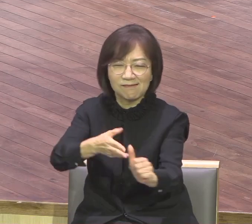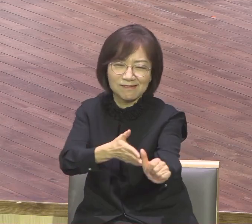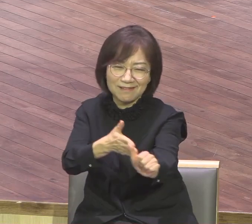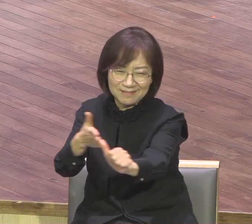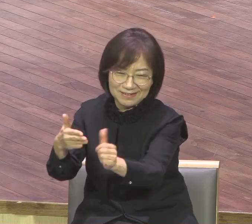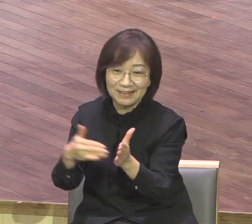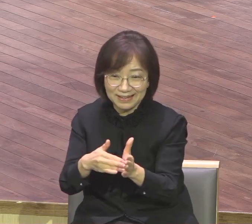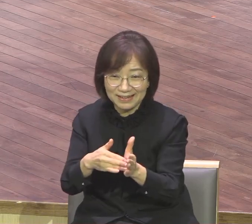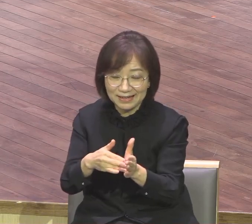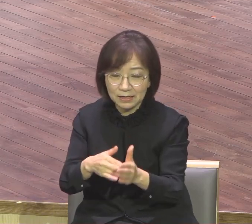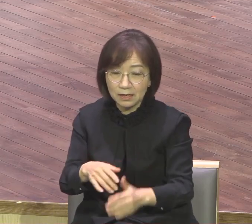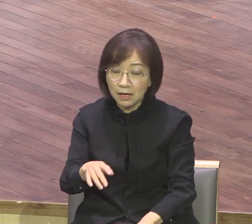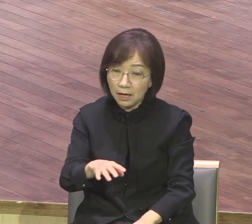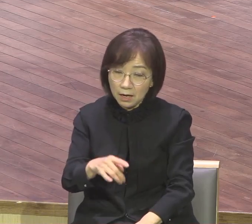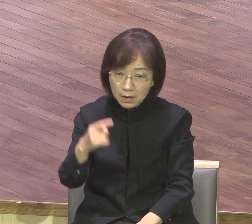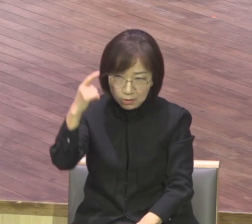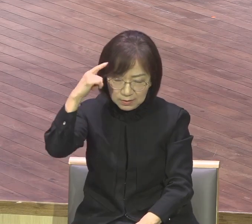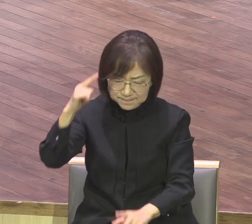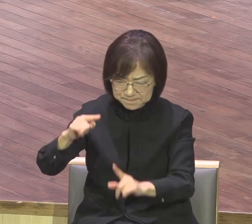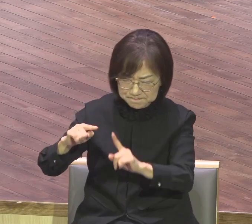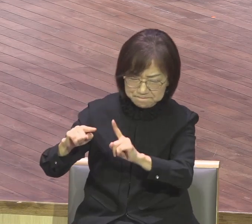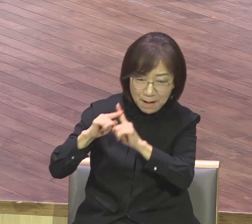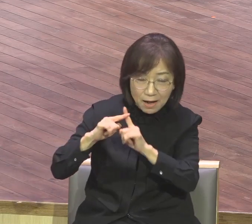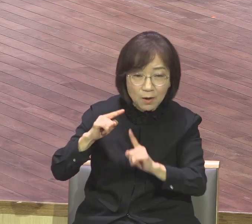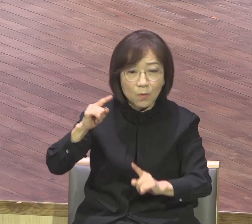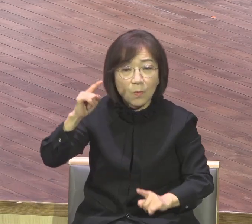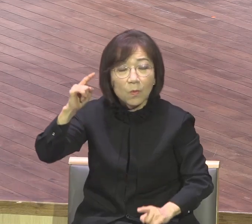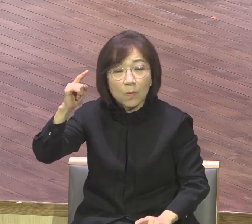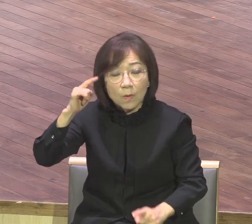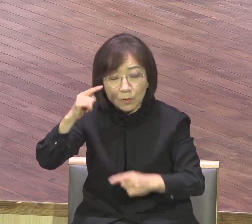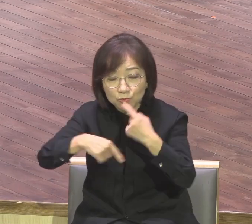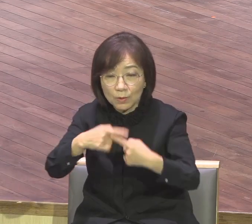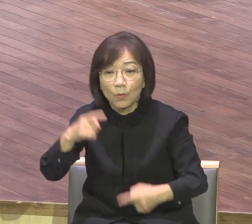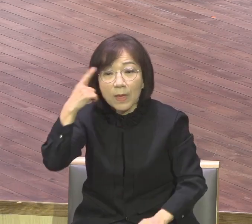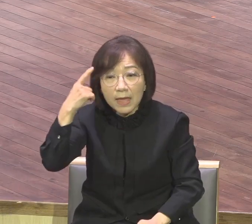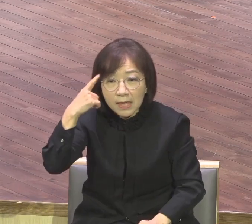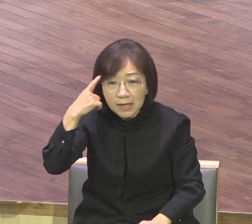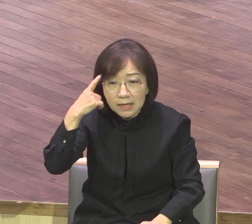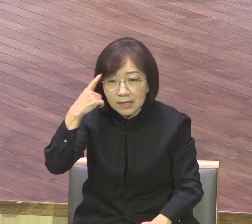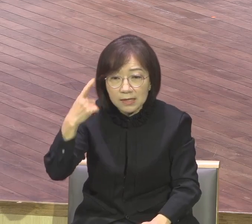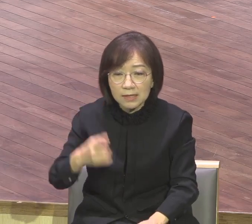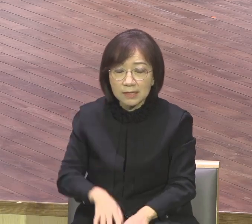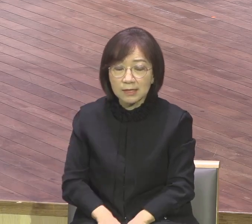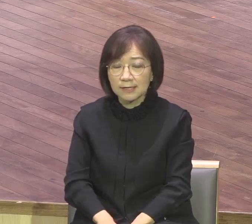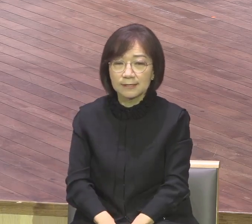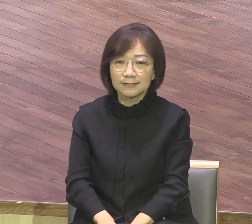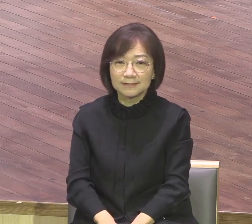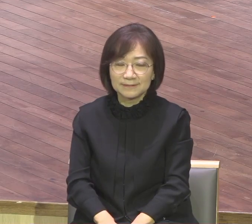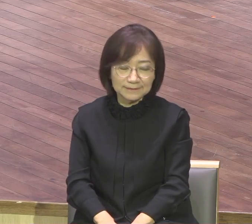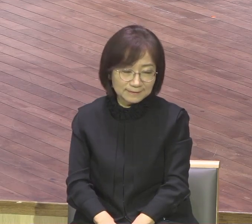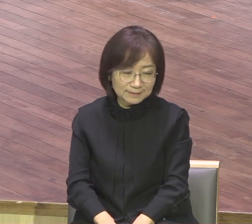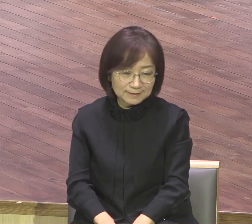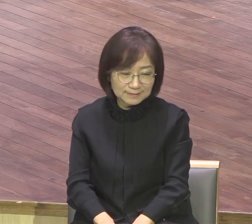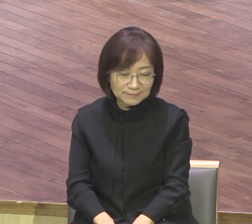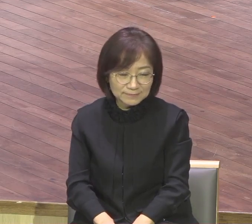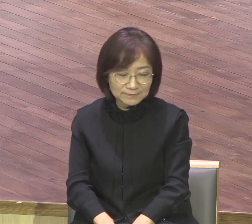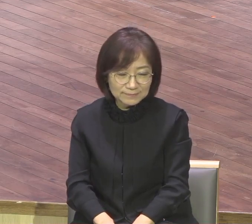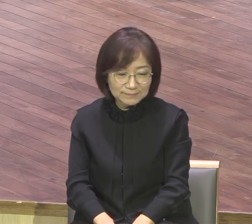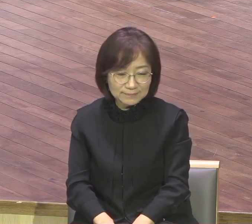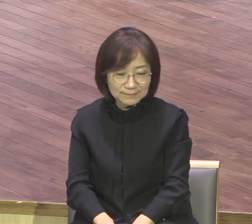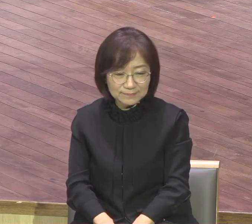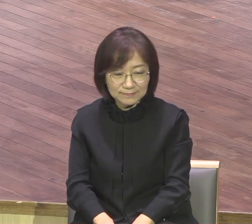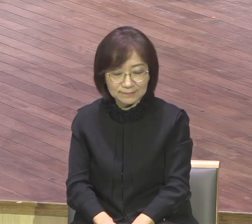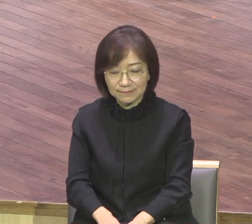바울이 생명 걸고 굳건히 지키라 그랬습니까? Porque Pablo está diciendo que esté parado con dando su vida.